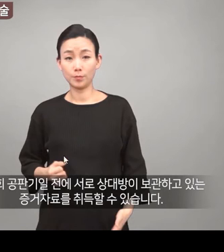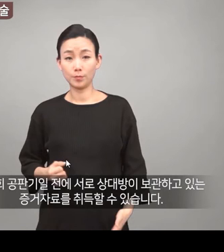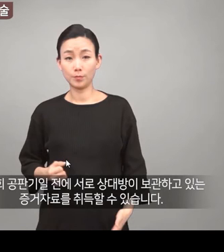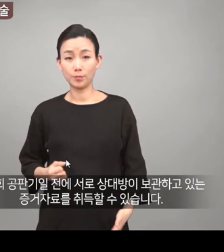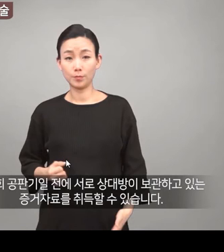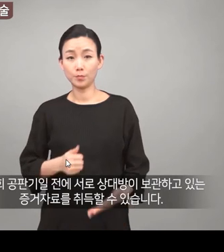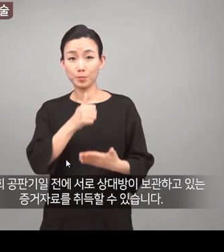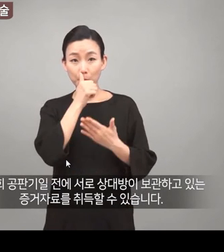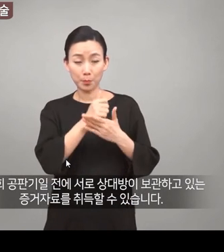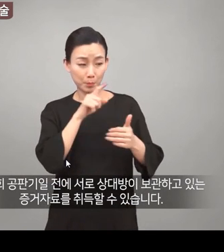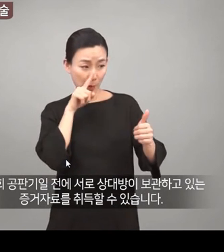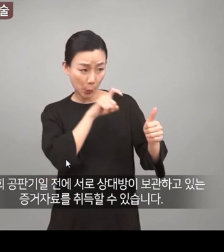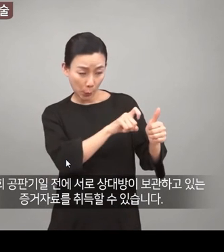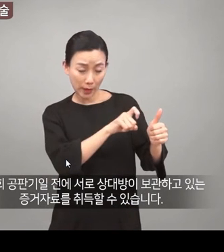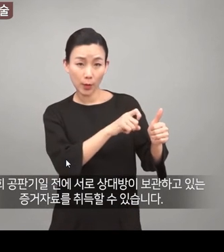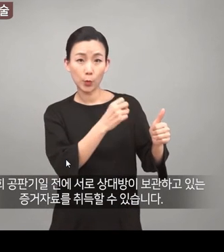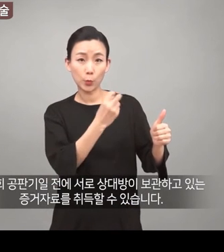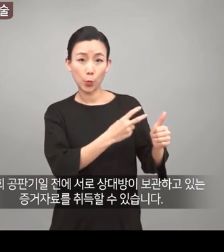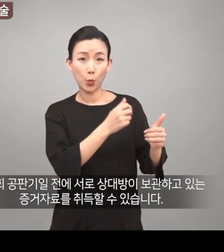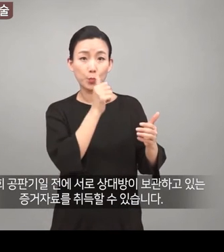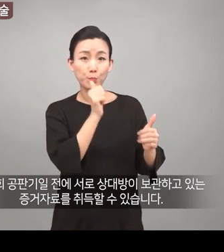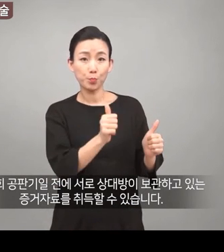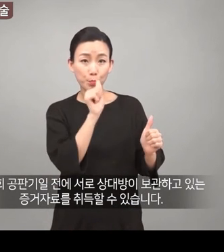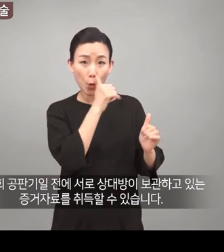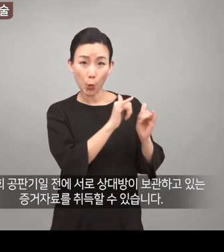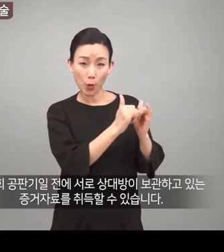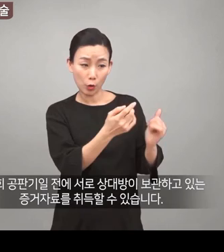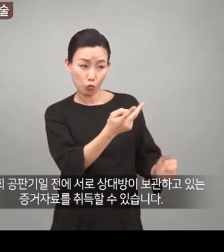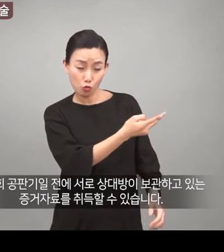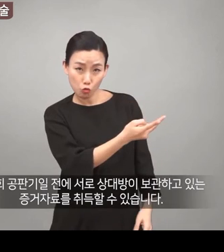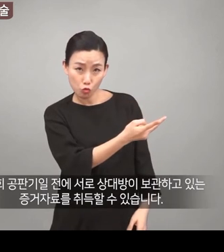있는 거예요. 그다음에